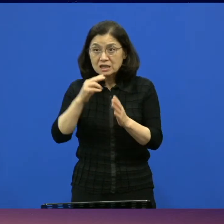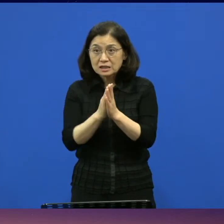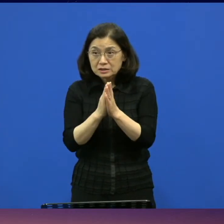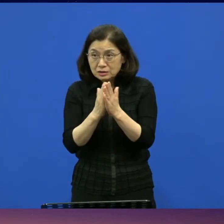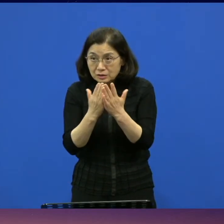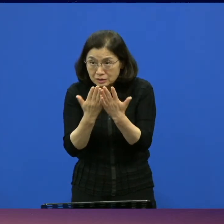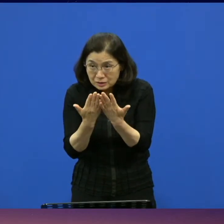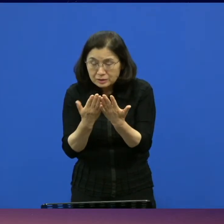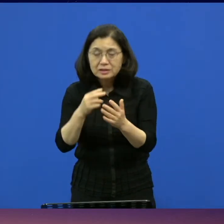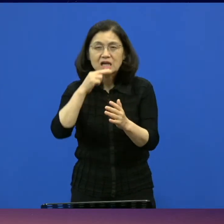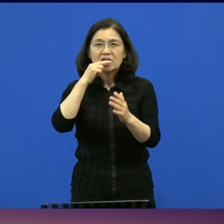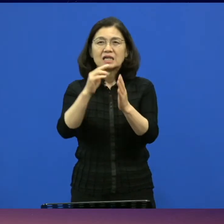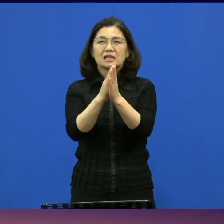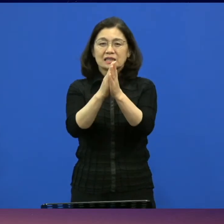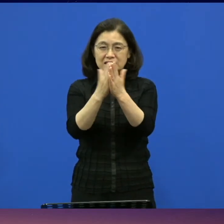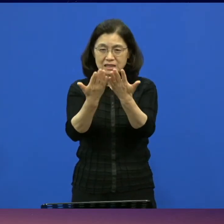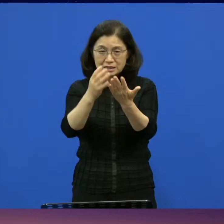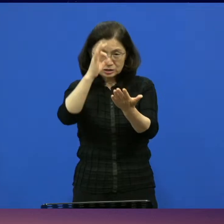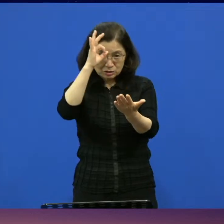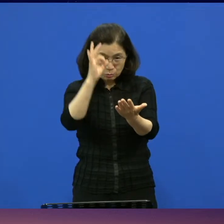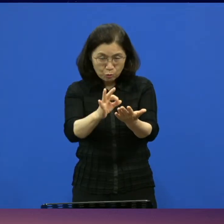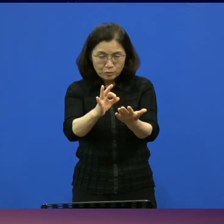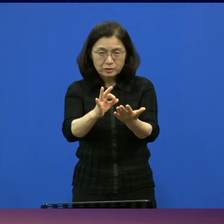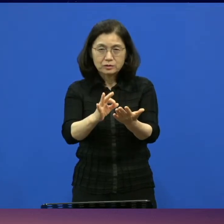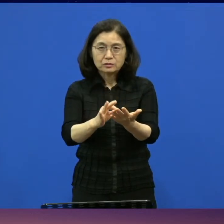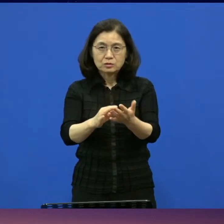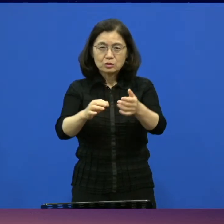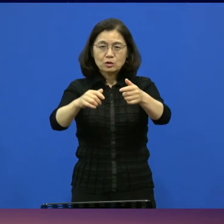구약과 신약을 잘